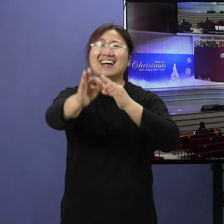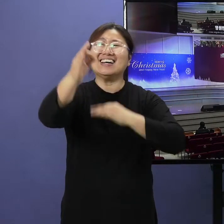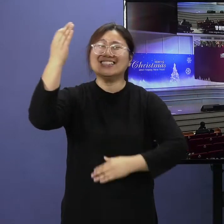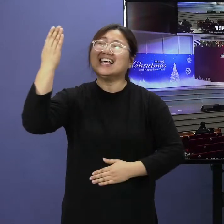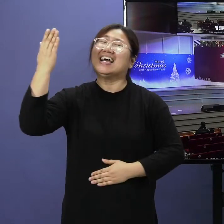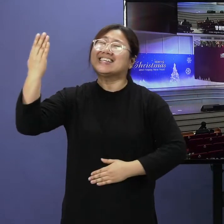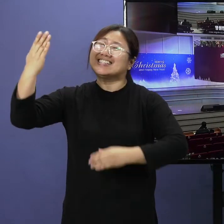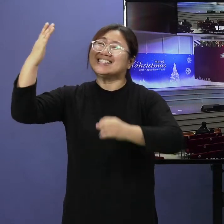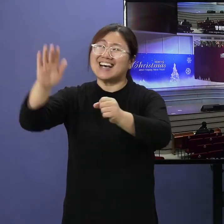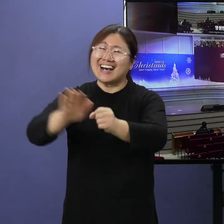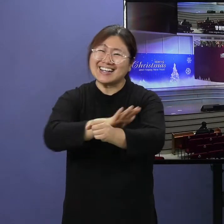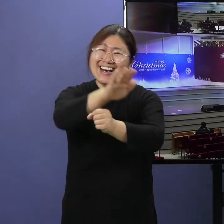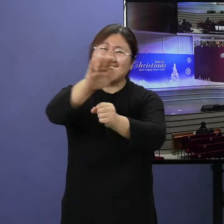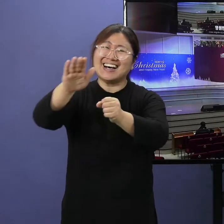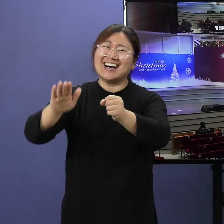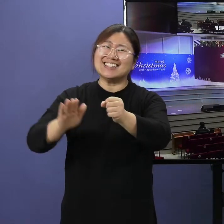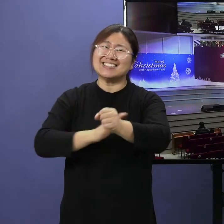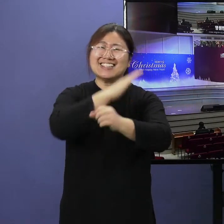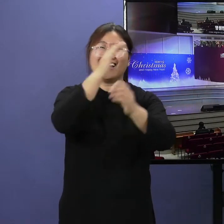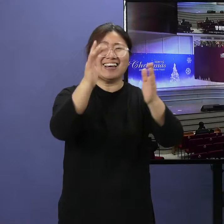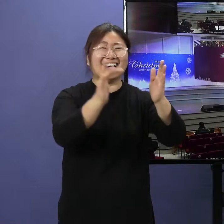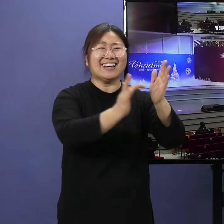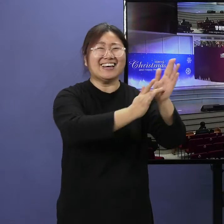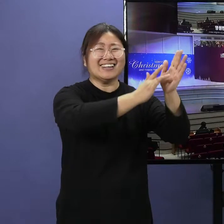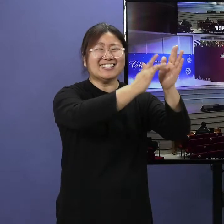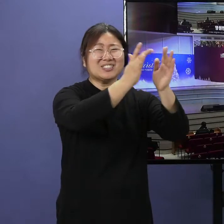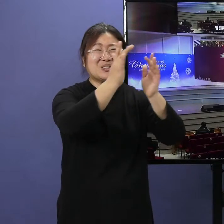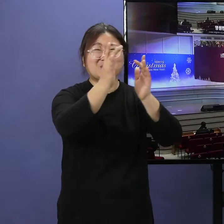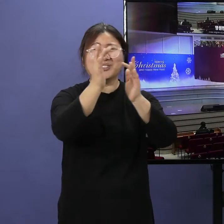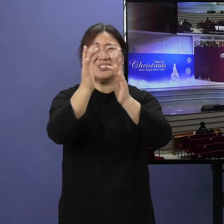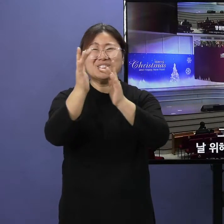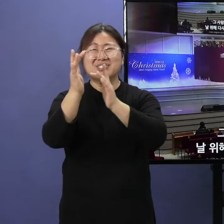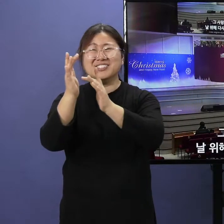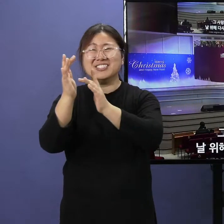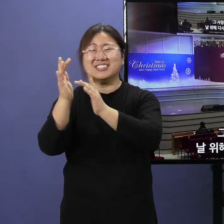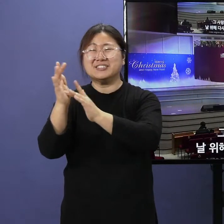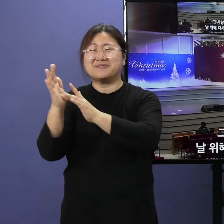영원한 그 사랑 예수